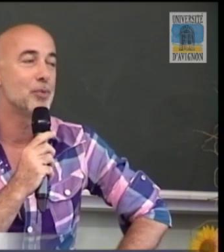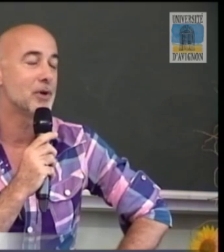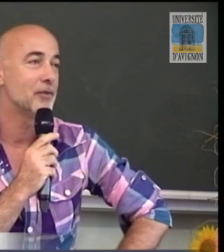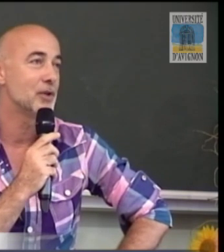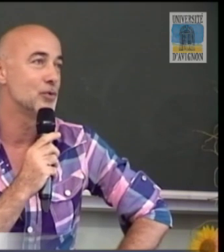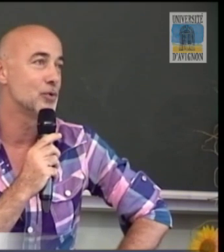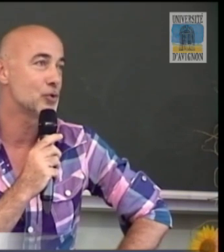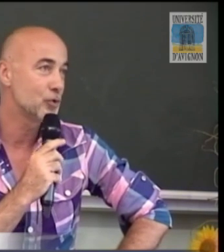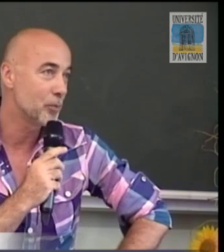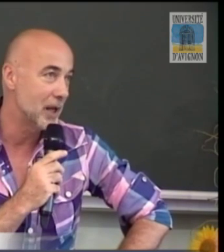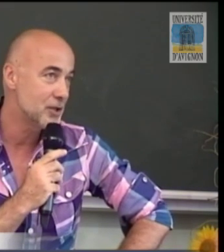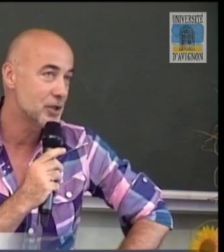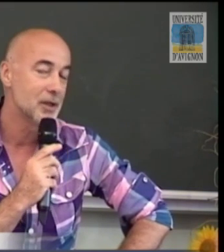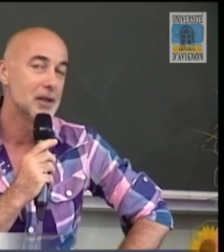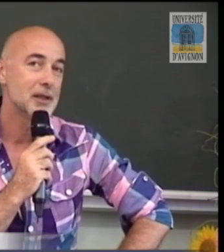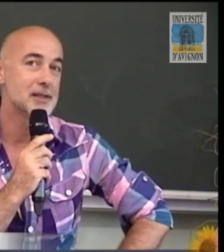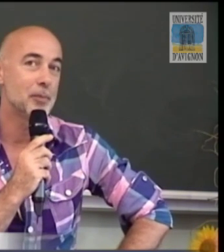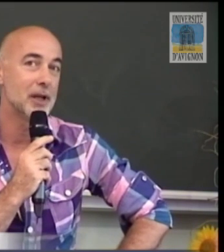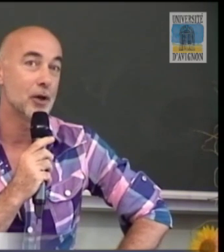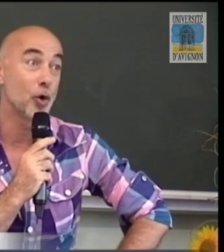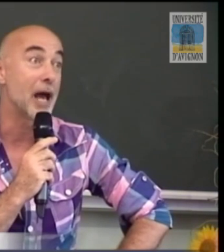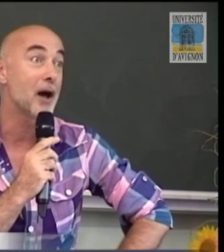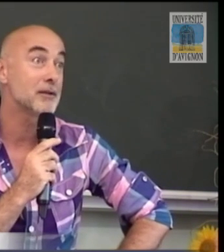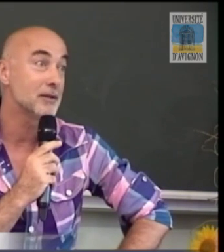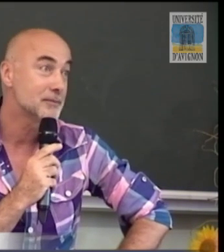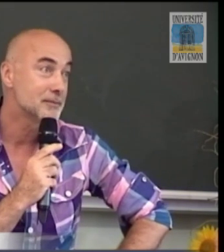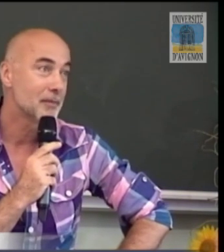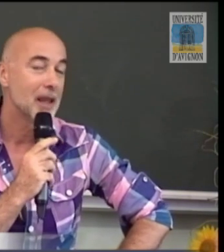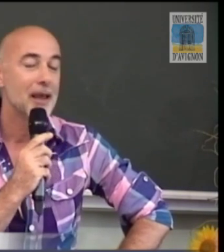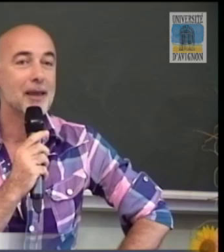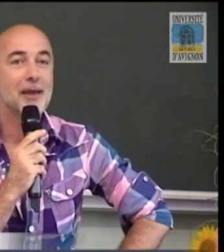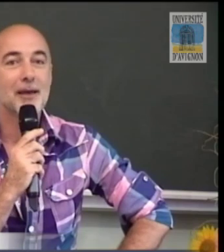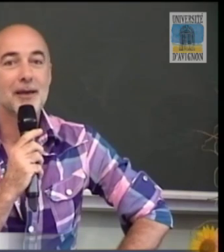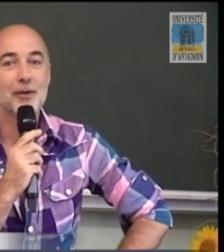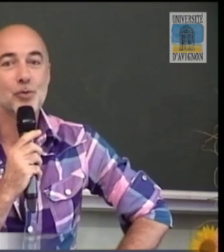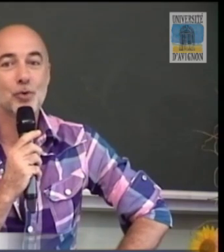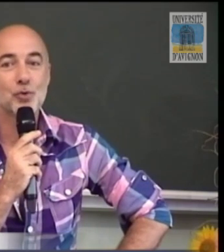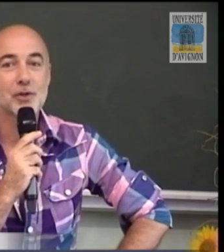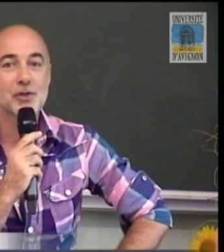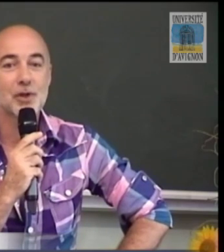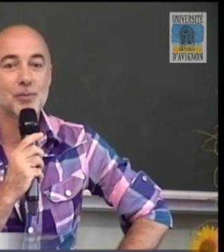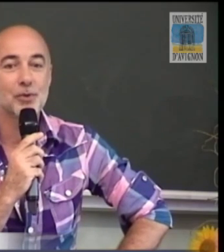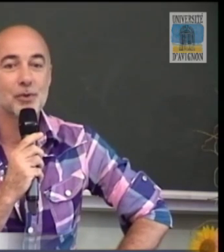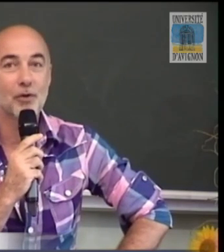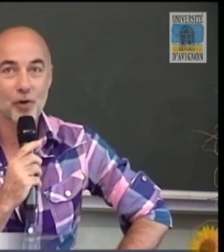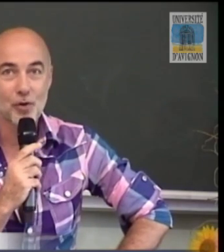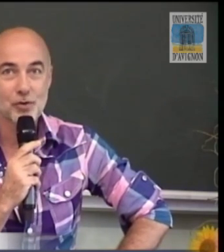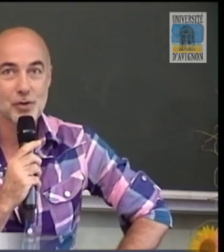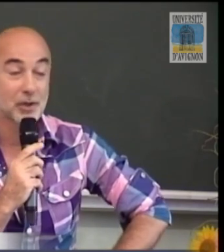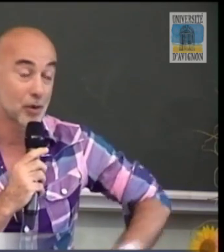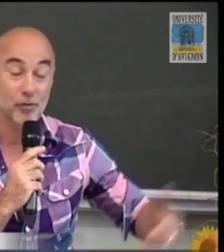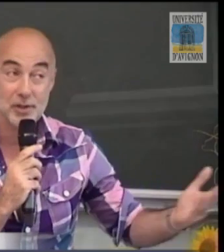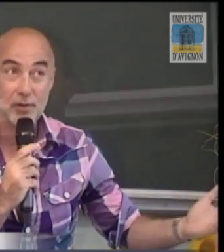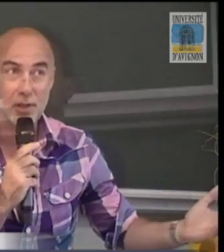à l'époque avec une structure belge qui s'appelait Regard et nous montions ensemble en